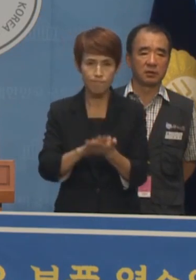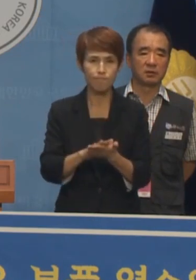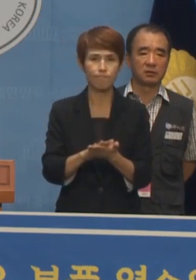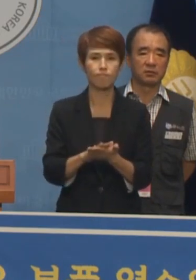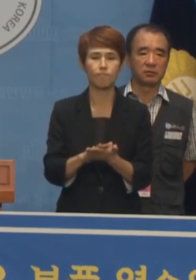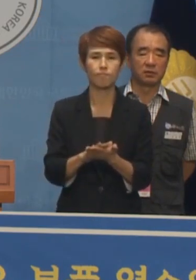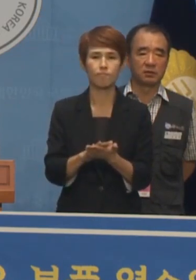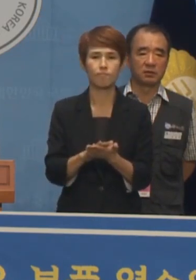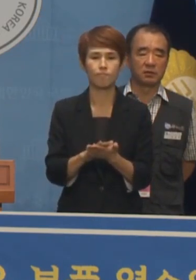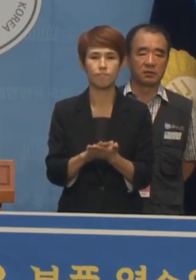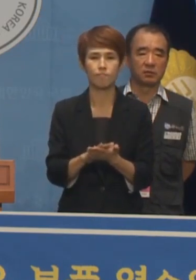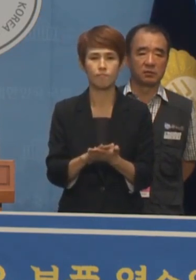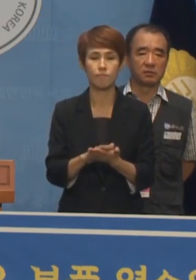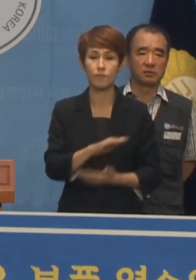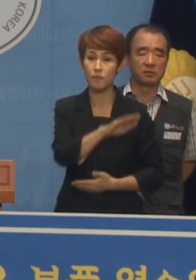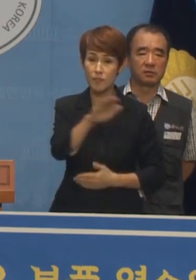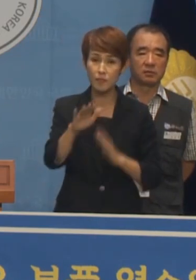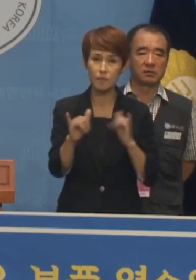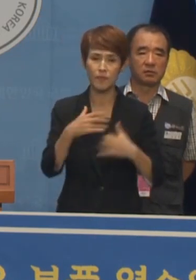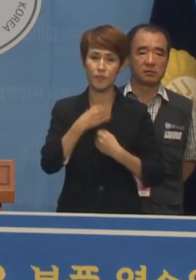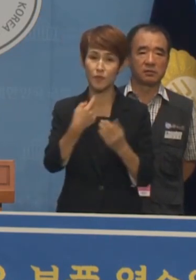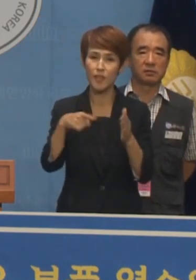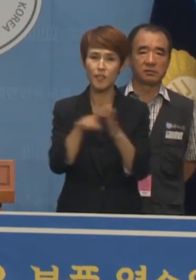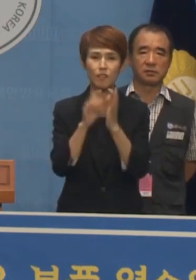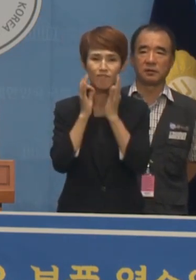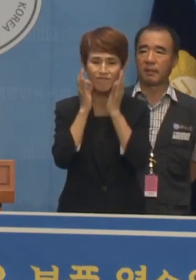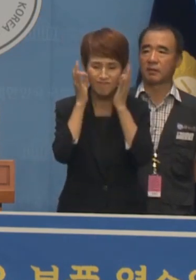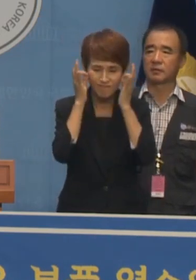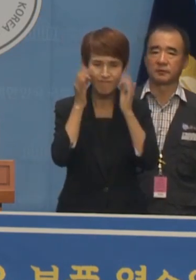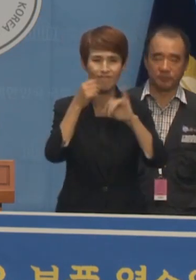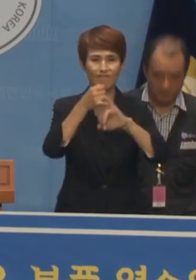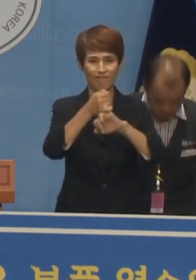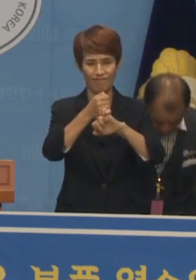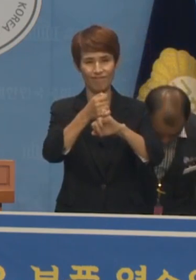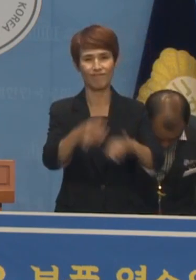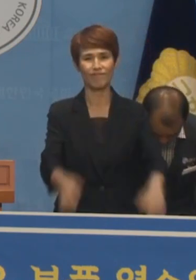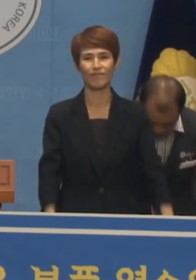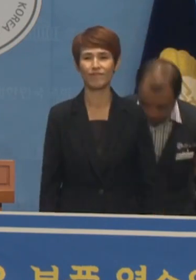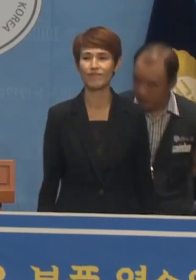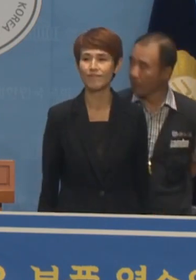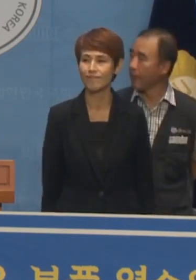이분들의 고용 안정을 위해서 힘쓰도록 하겠습니다. 고생하셨습니다. 감사합니다.